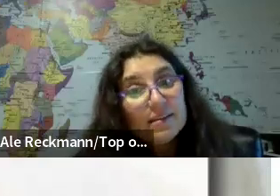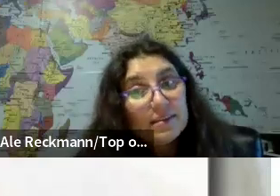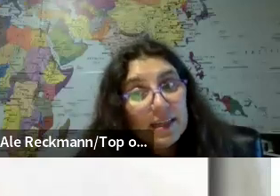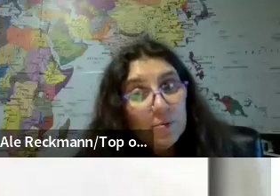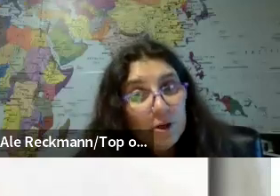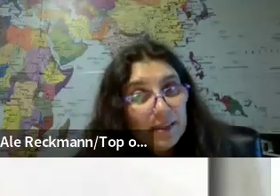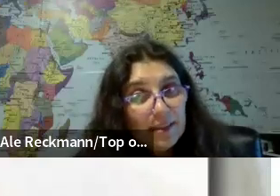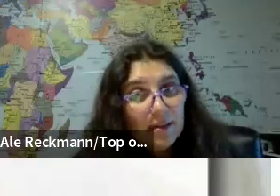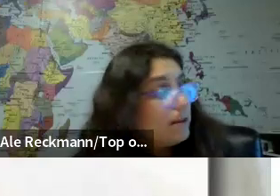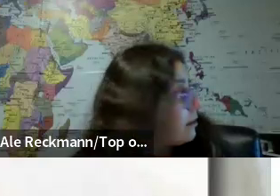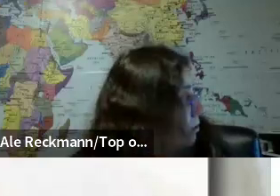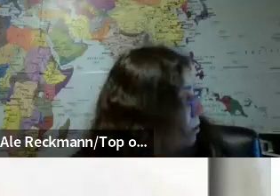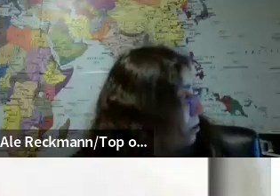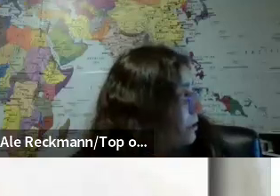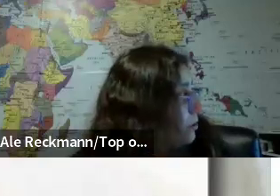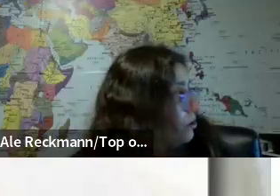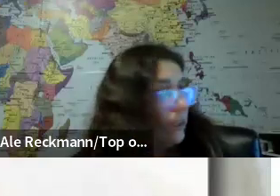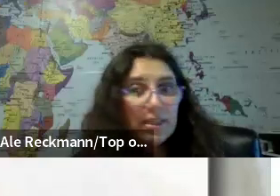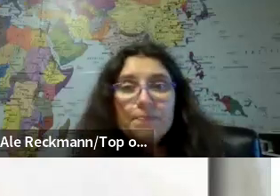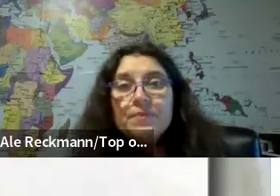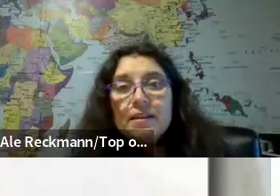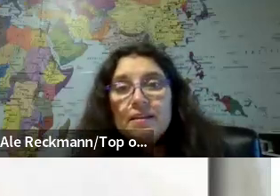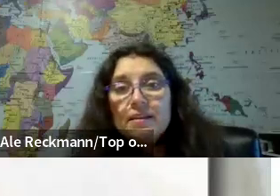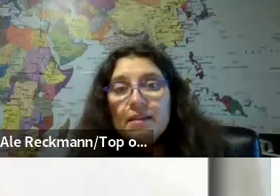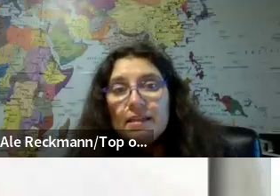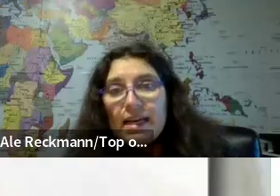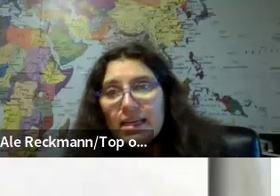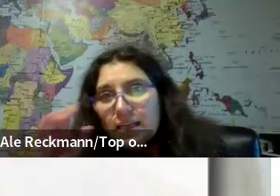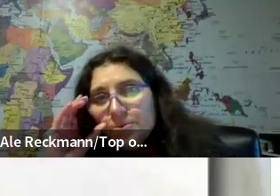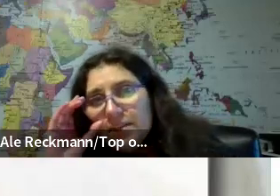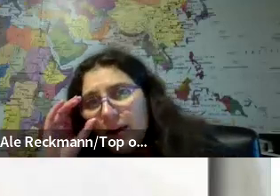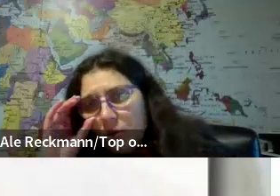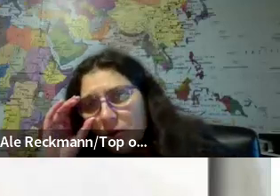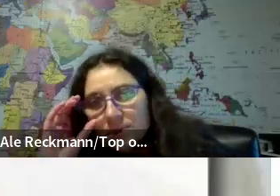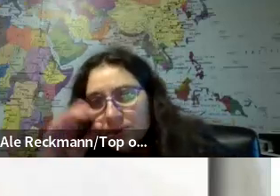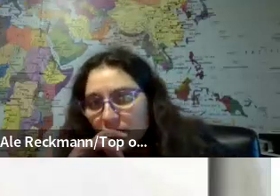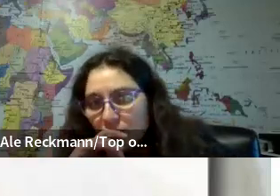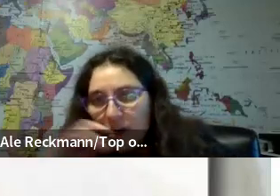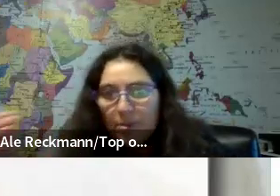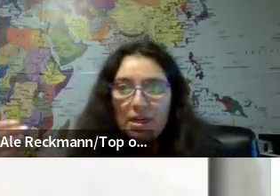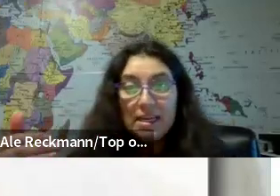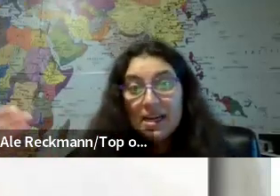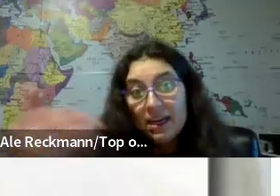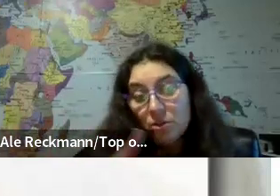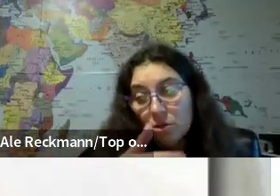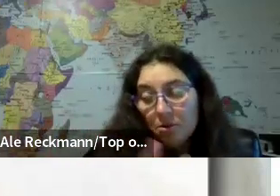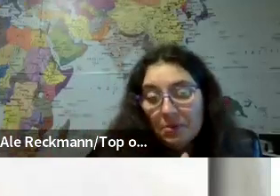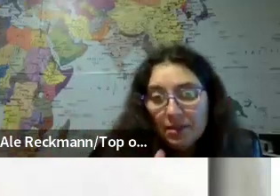Entonces, tenemos esta otra situación aquí. Y aquí, ¿qué observamos? La persona llega, esto es como